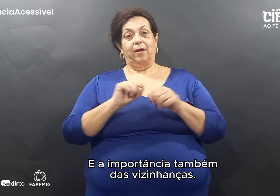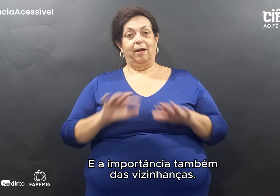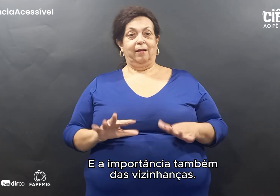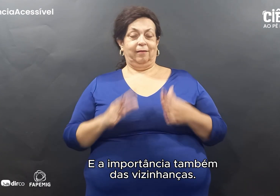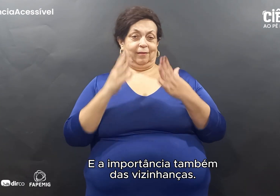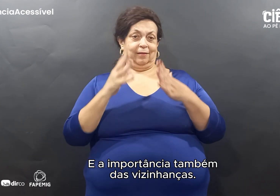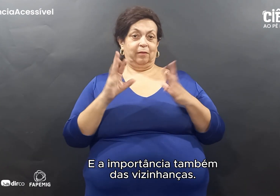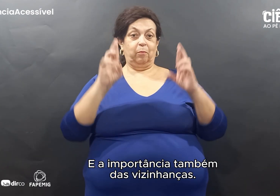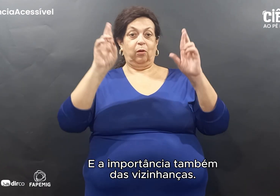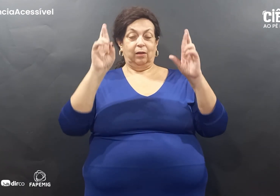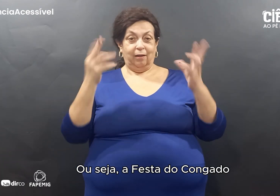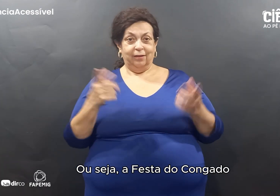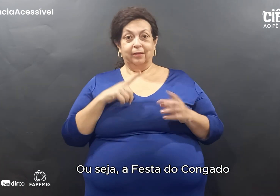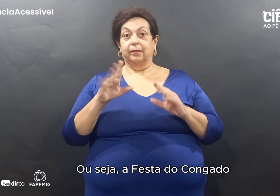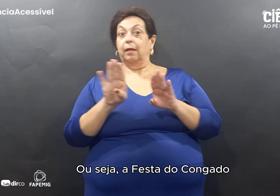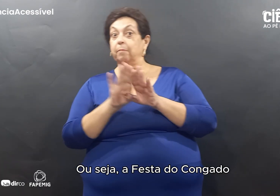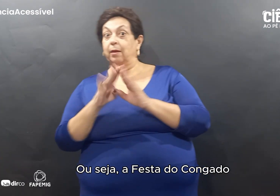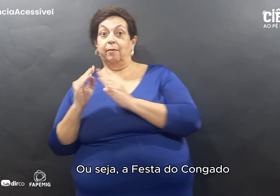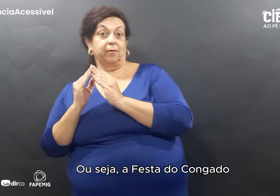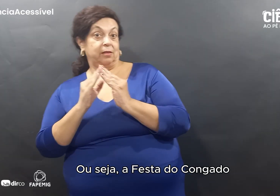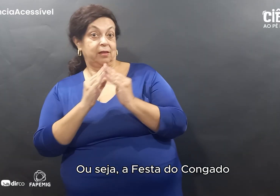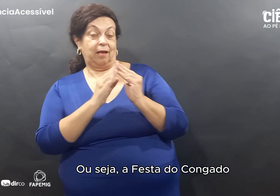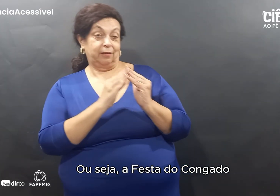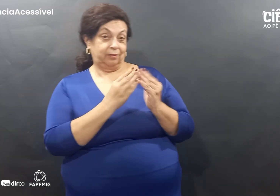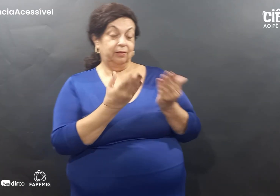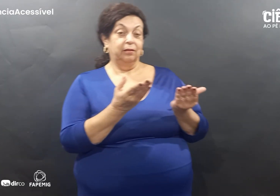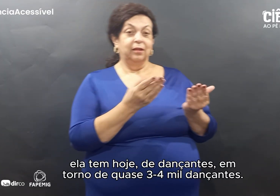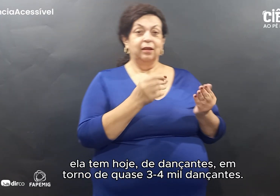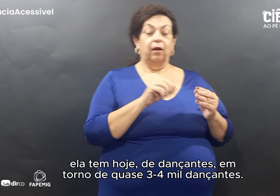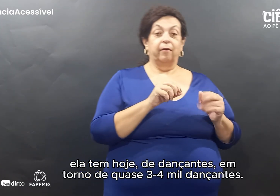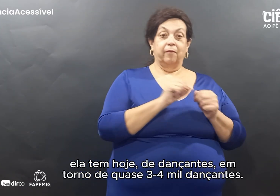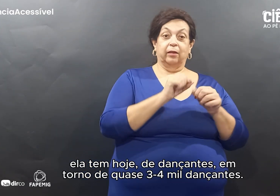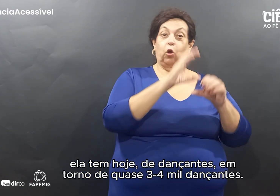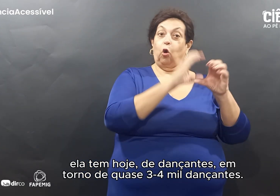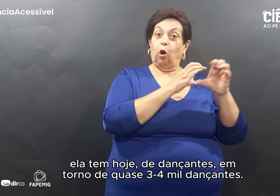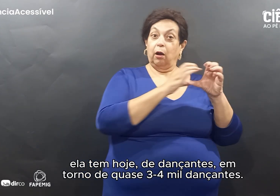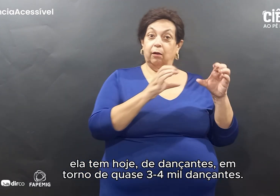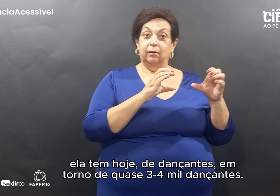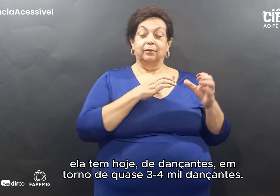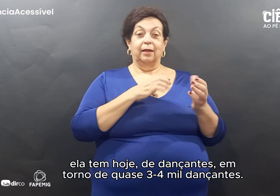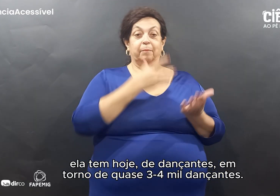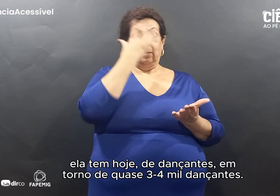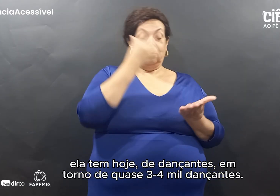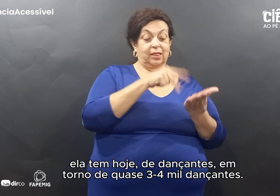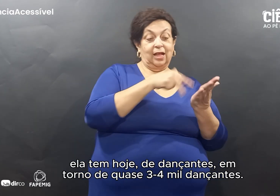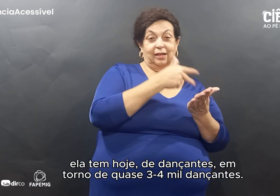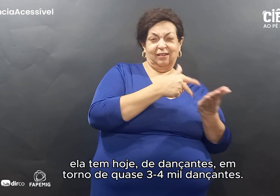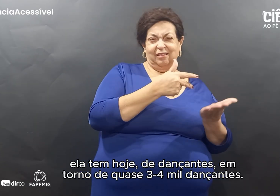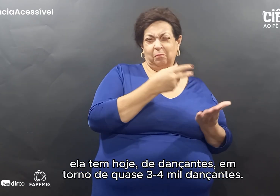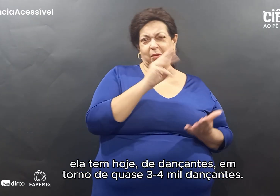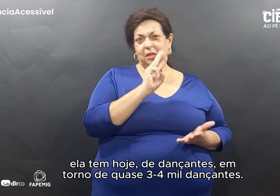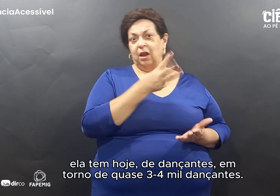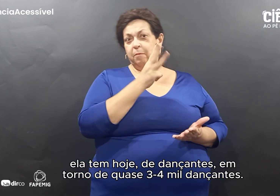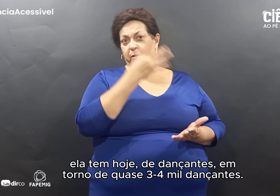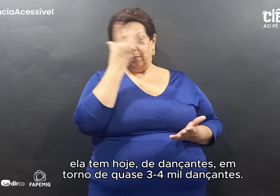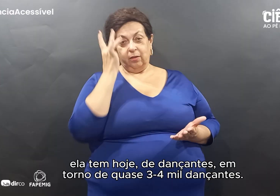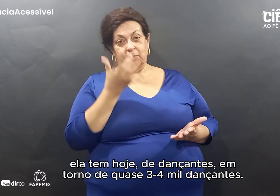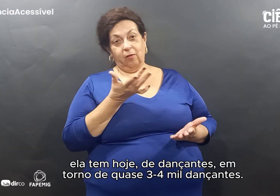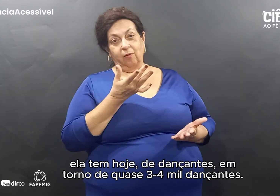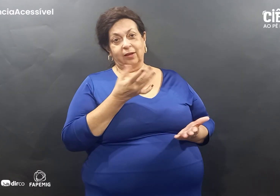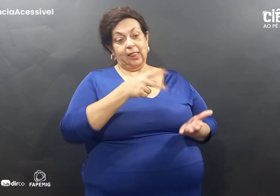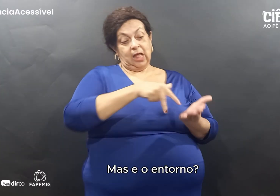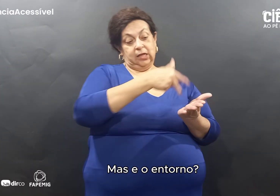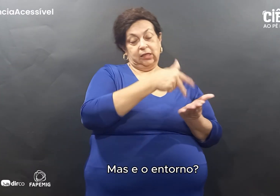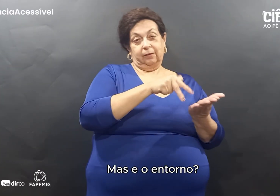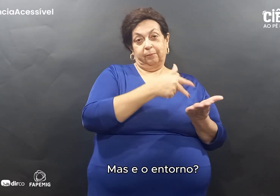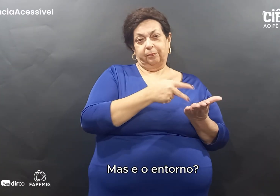também das vizinhanças, ou seja, a festa do Congado, ela tem hoje de dançantes em torno de quase 3.000, 4.000